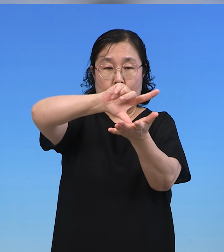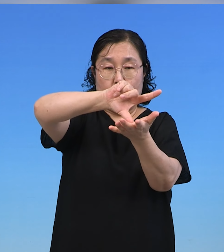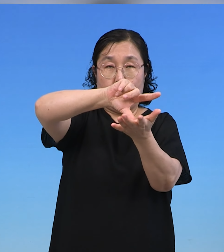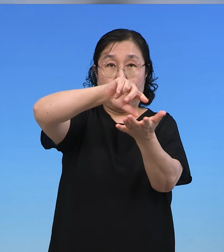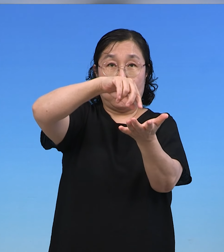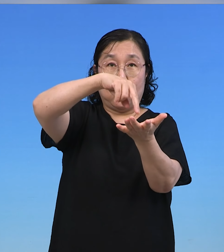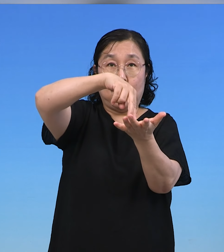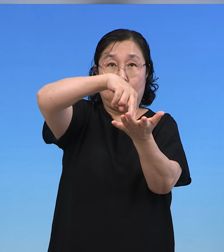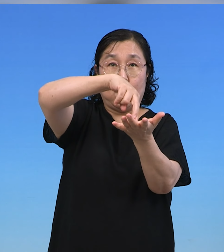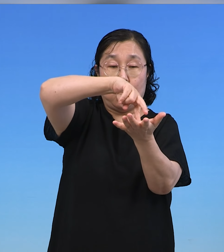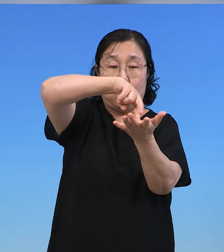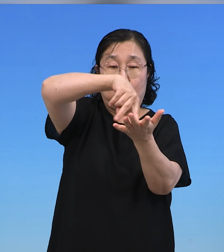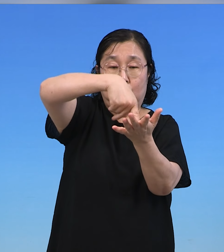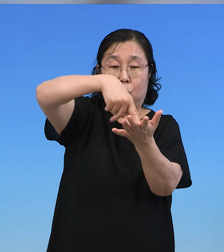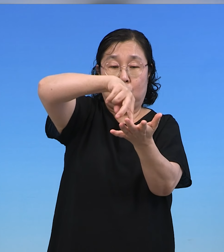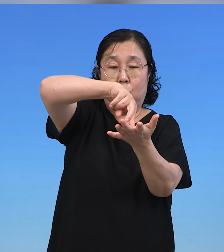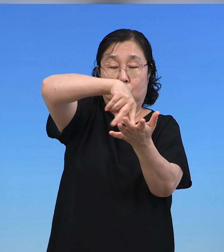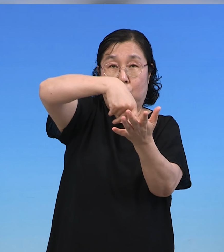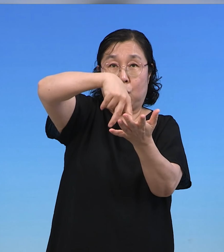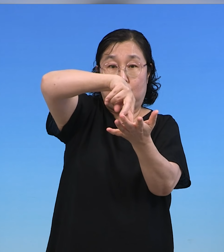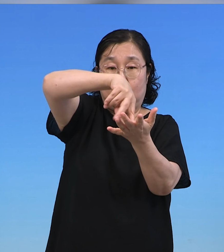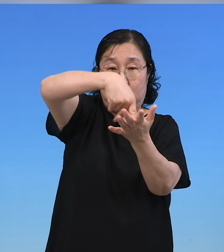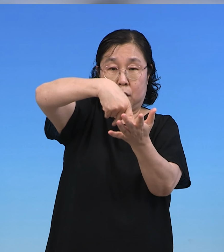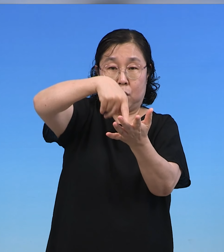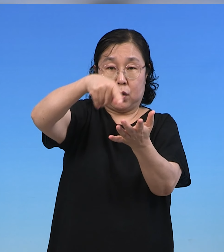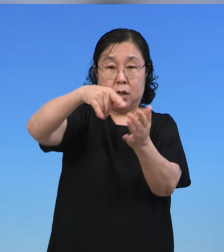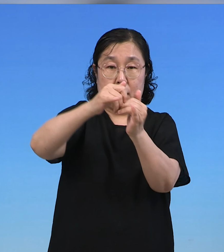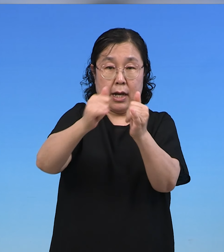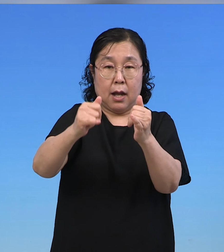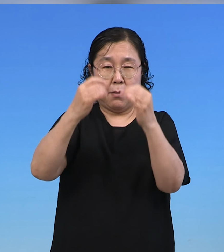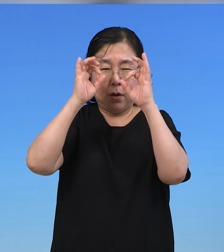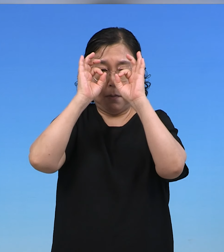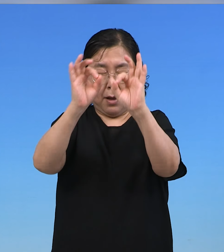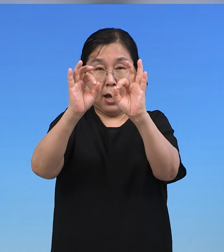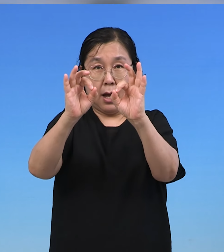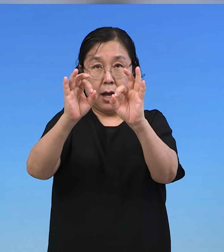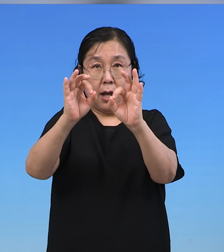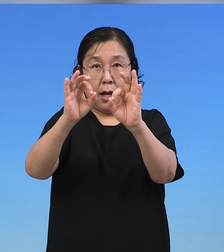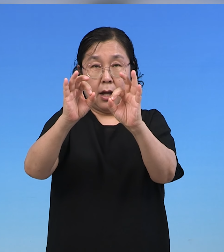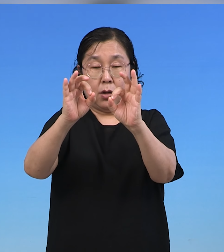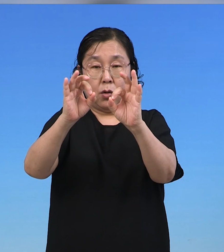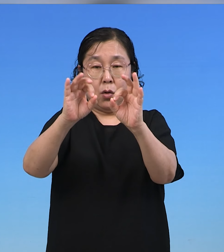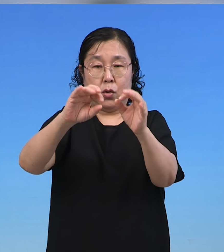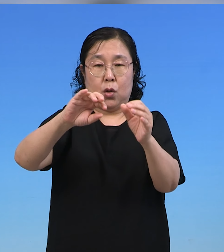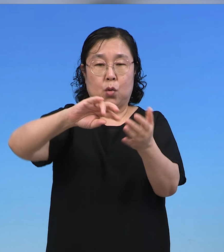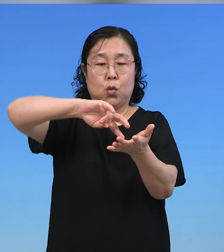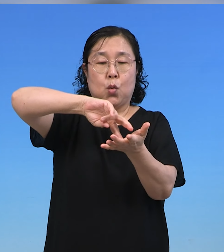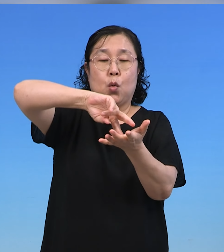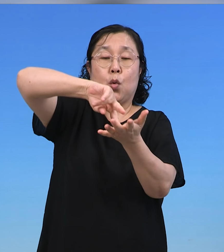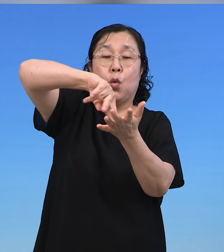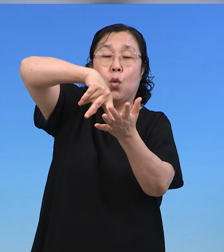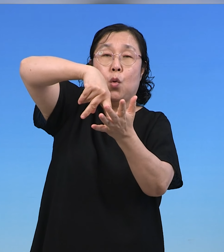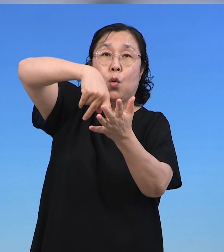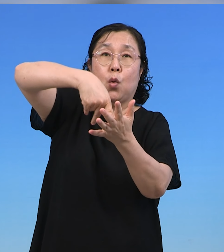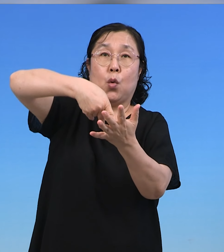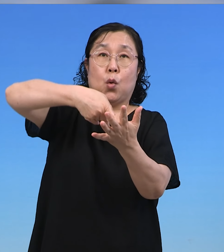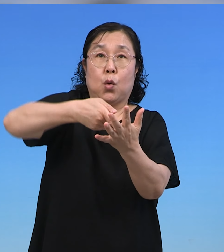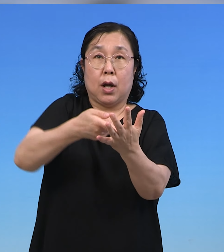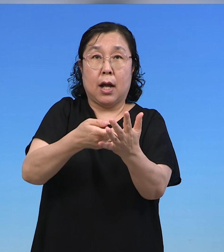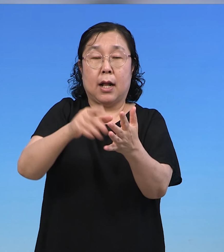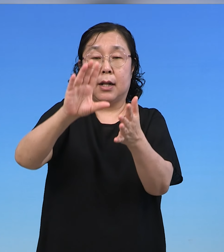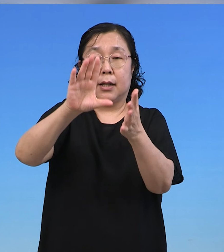다 돌아가는데도 목이 돌아갈 때까지 그 사람만 본대요. 그리고 이제 이 목이 이제 더 이상 돌아갈 수 없을 정도로